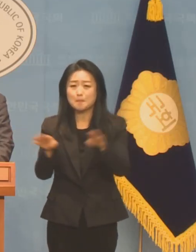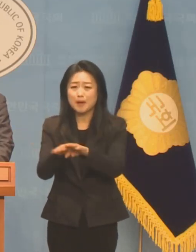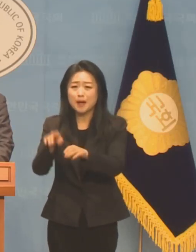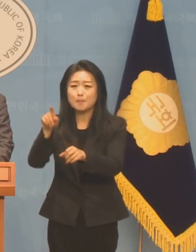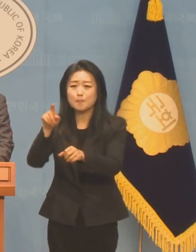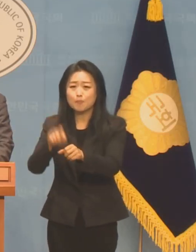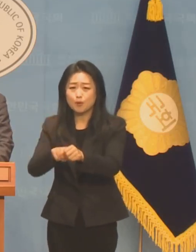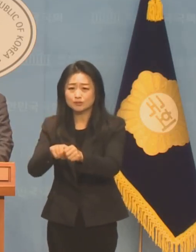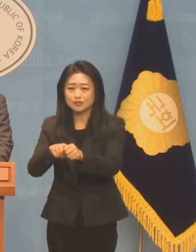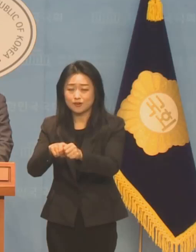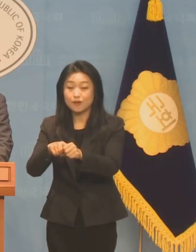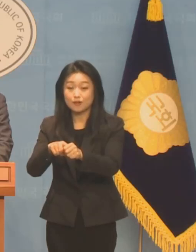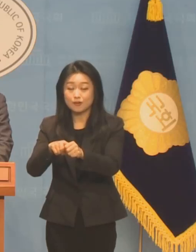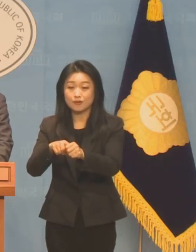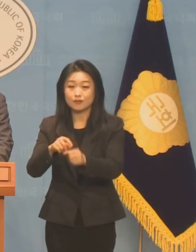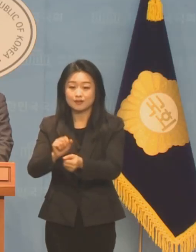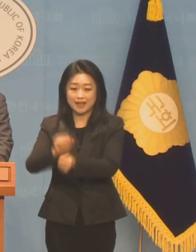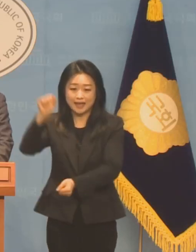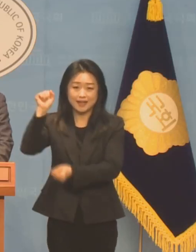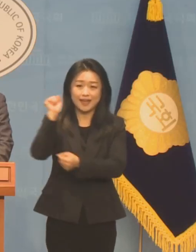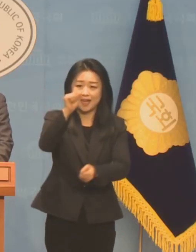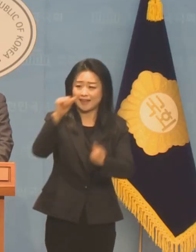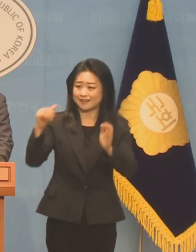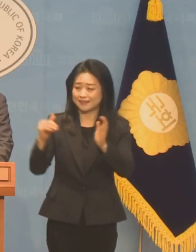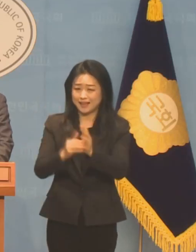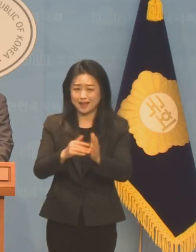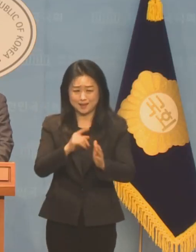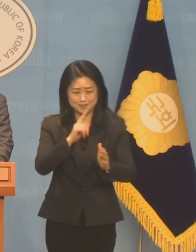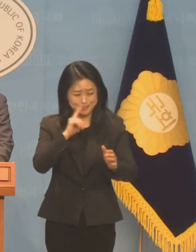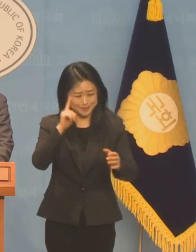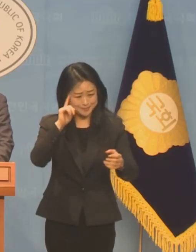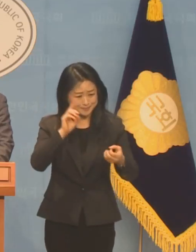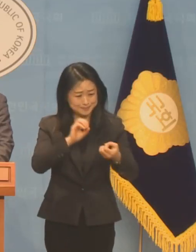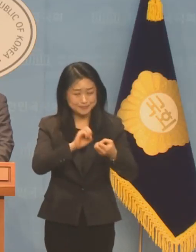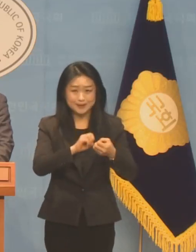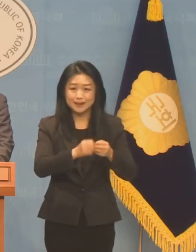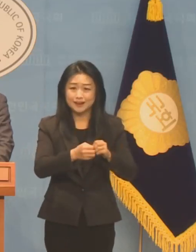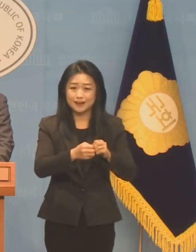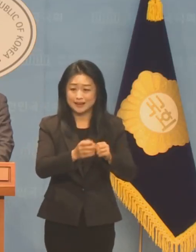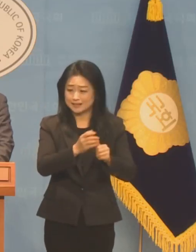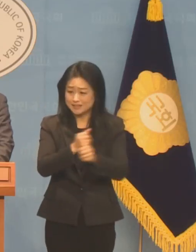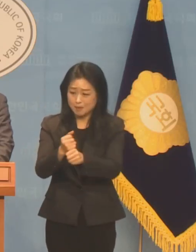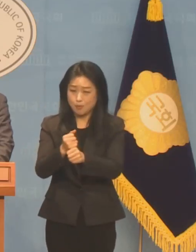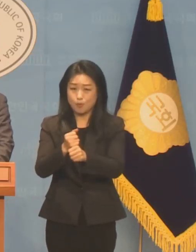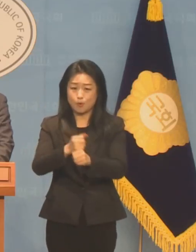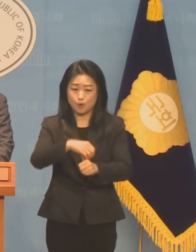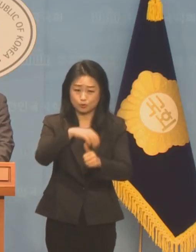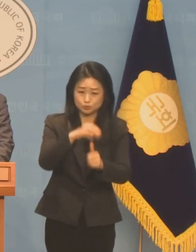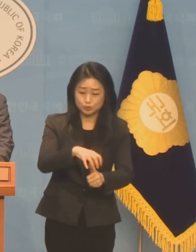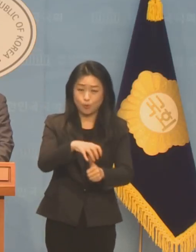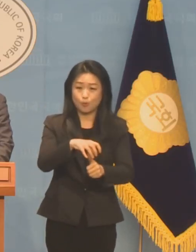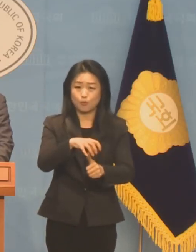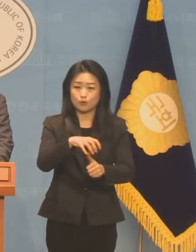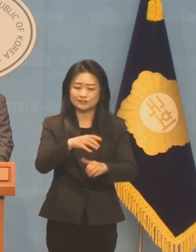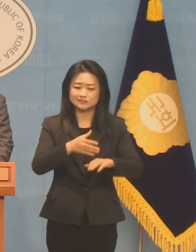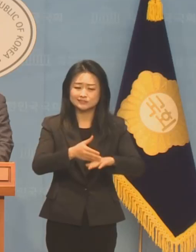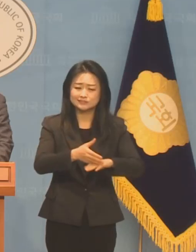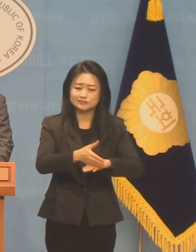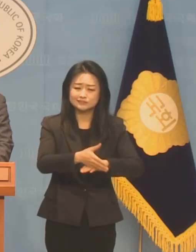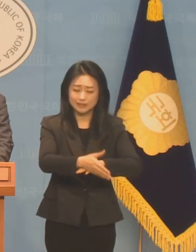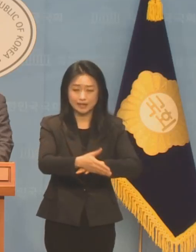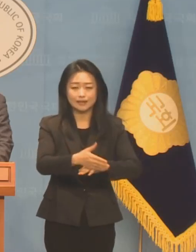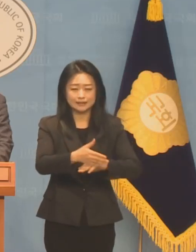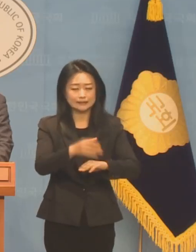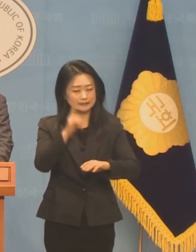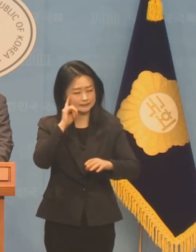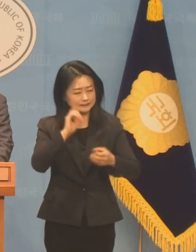궤변을 늘어놓았습니다. 어떻게든 체포와 구속과 탄핵 인용을 늦추려는 지연